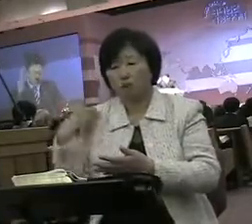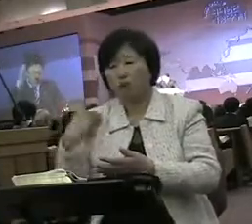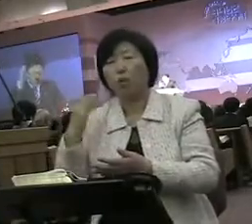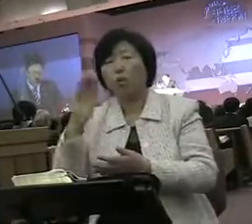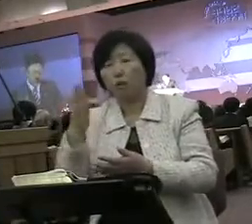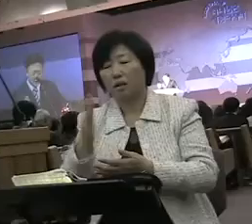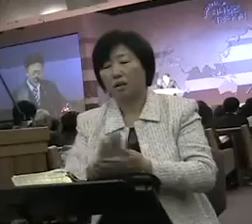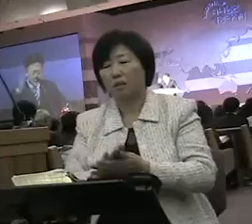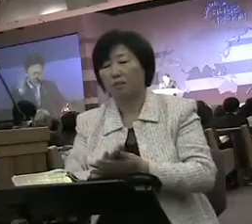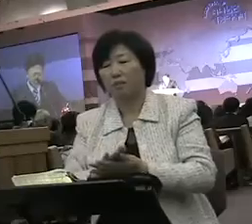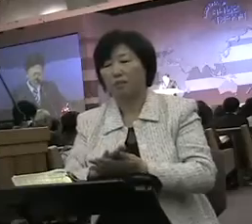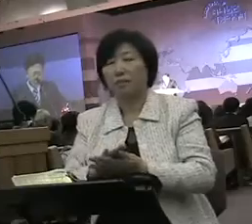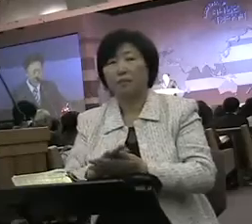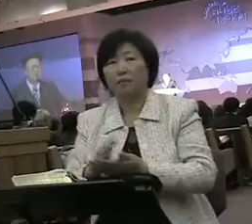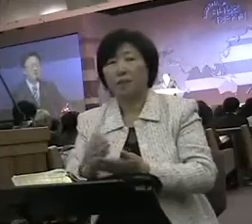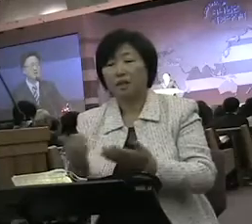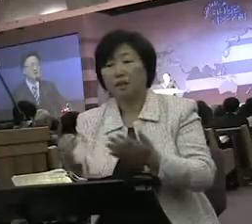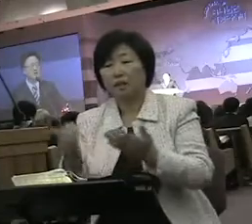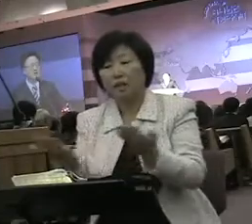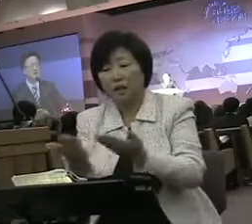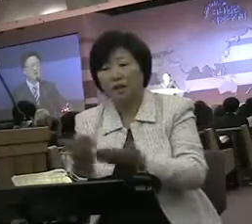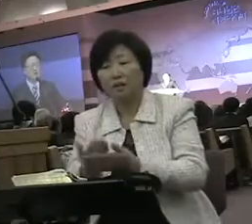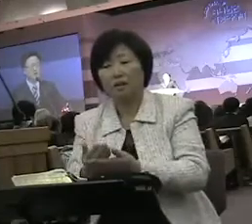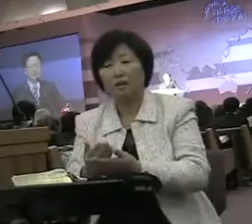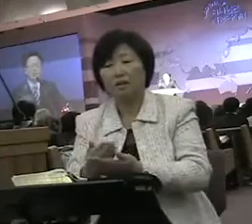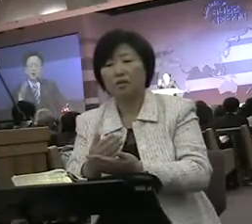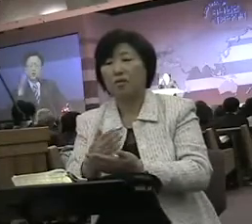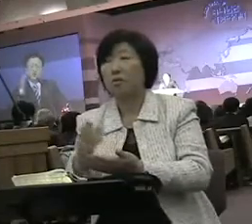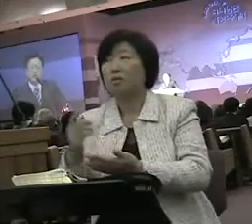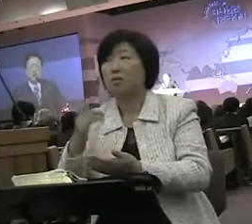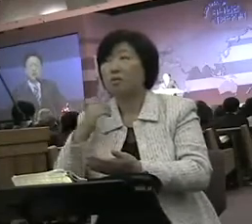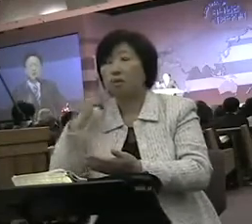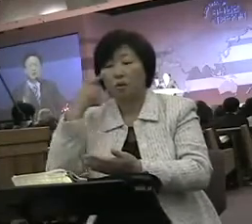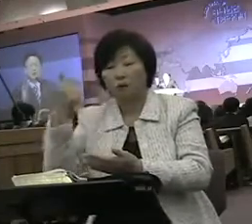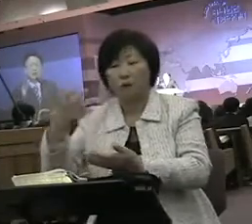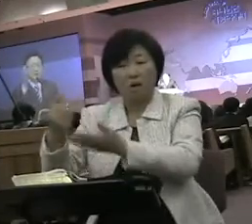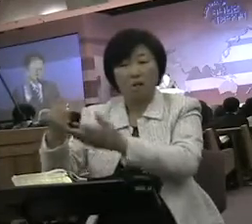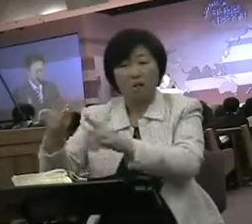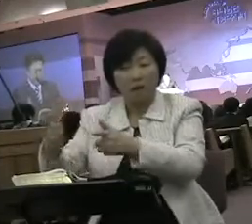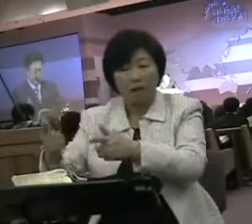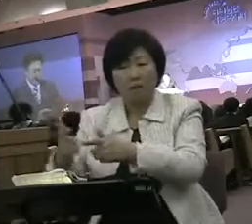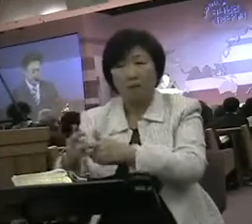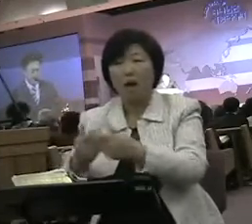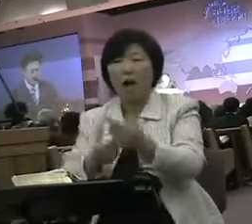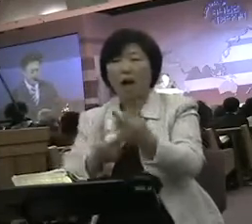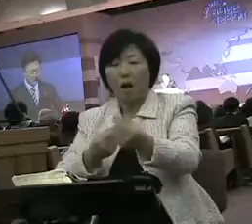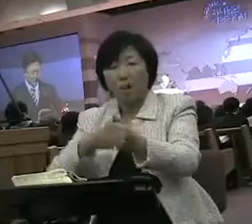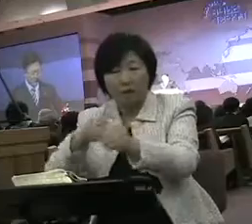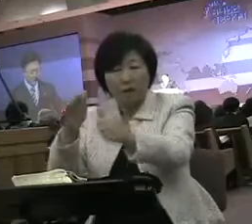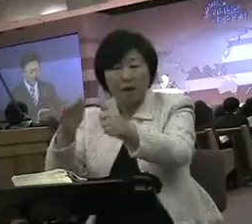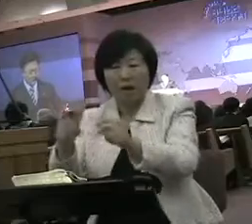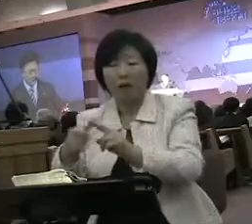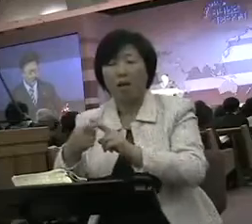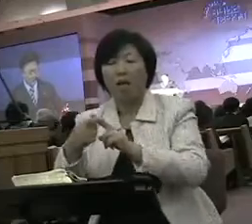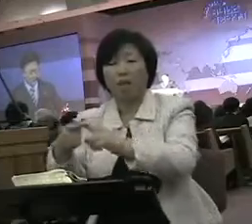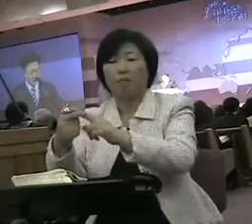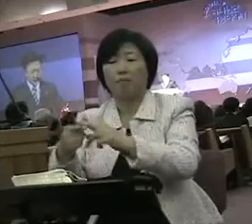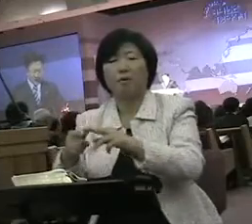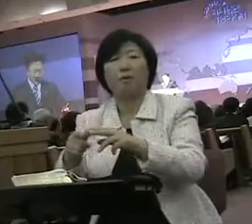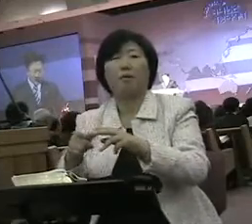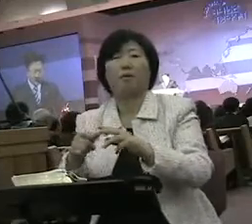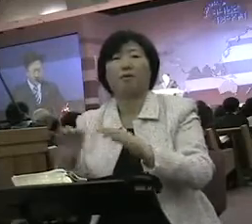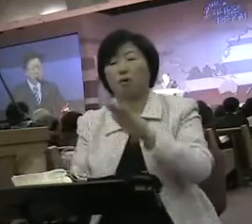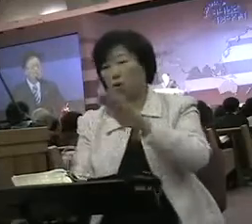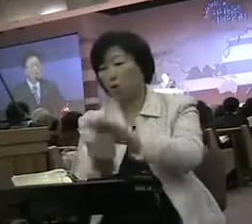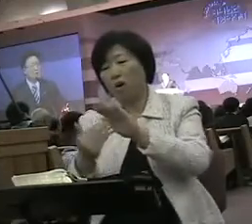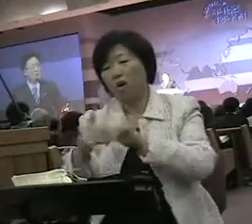저희들이 이루는 사역은 저희가 이루는 것이 아니라 저희 교회를 가능케 한 여러분과 함께 이루어가는 것입니다.